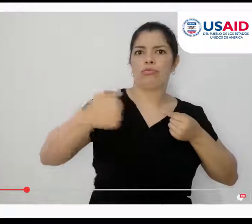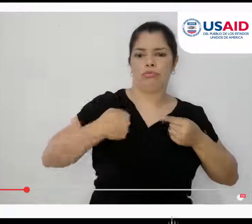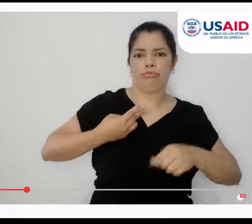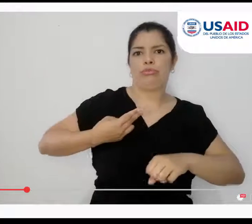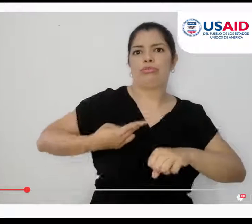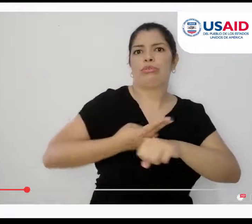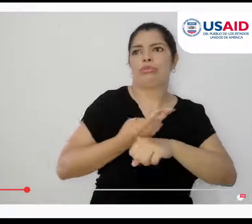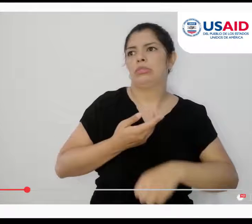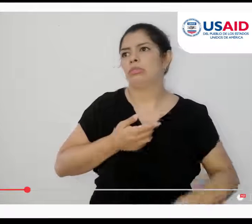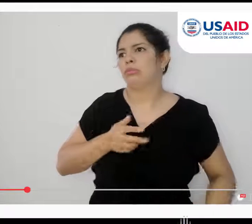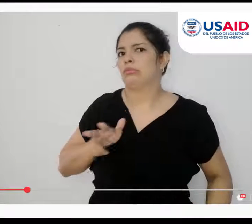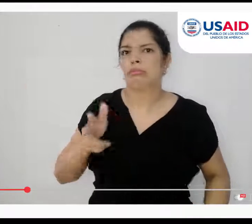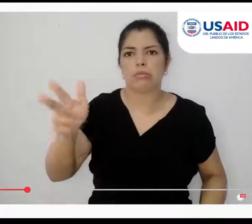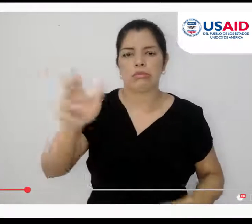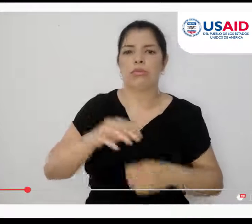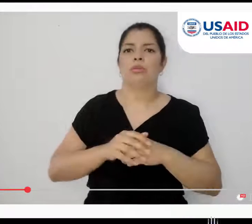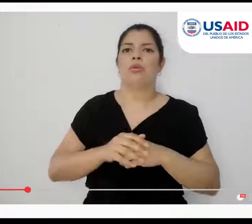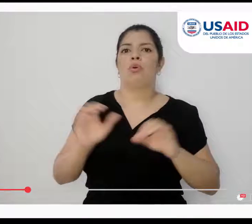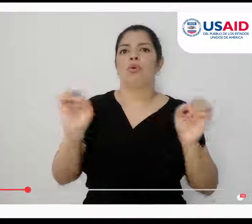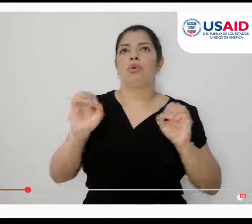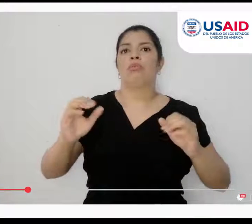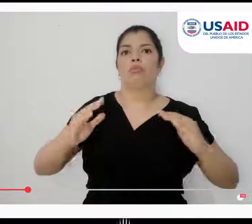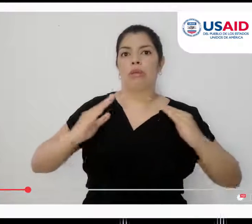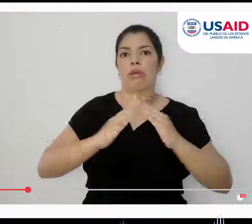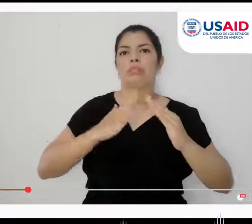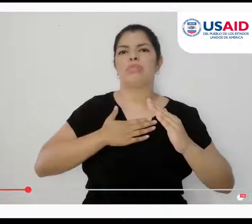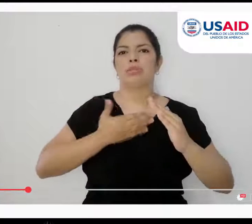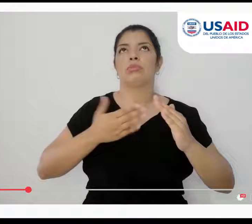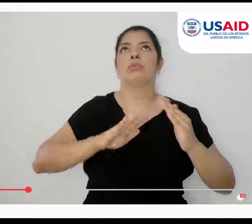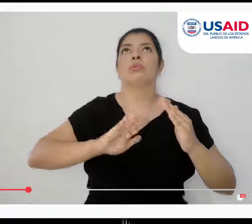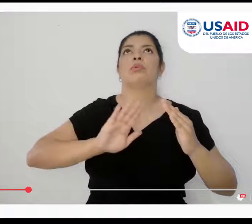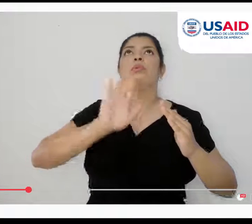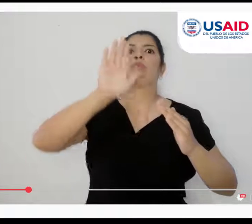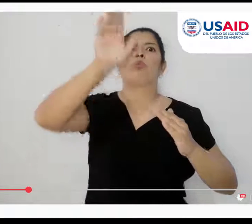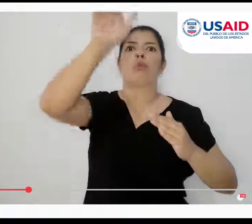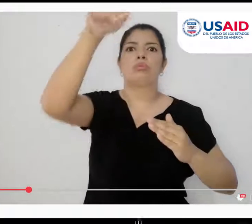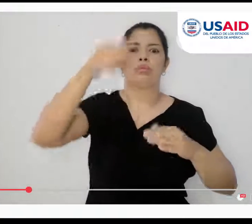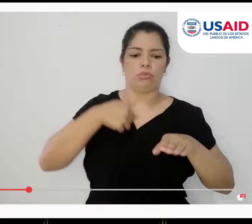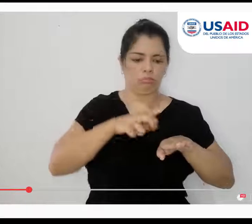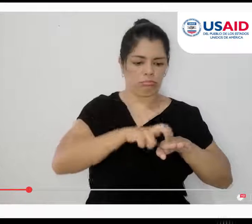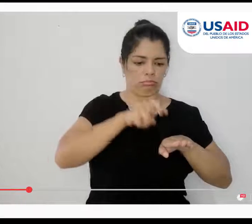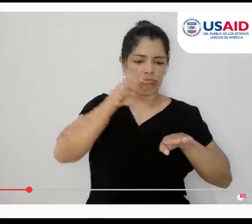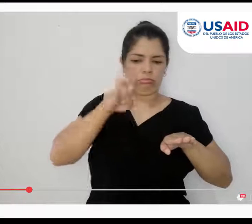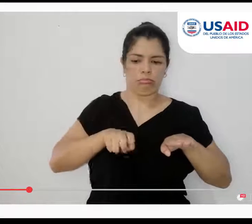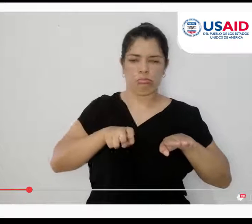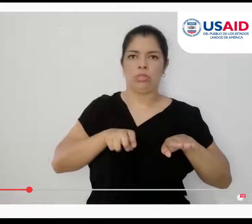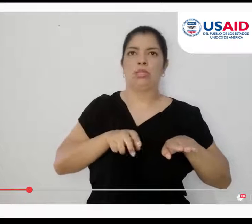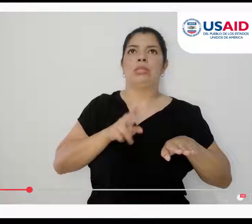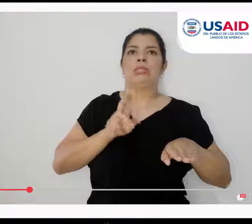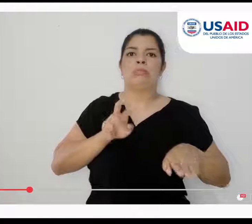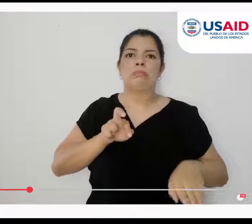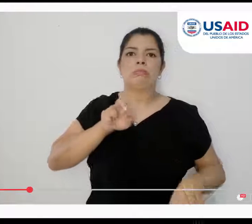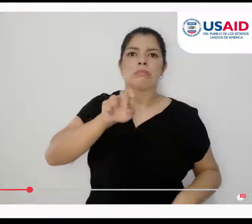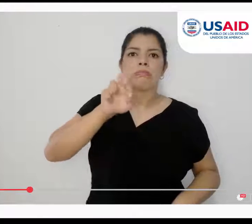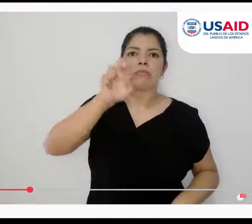a 300 escaleras o gradas del sitio donde los deja el transporte público, por ejemplo.